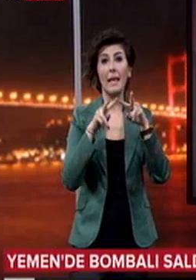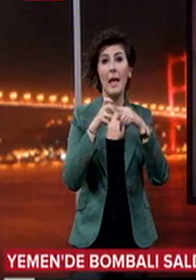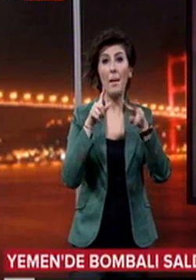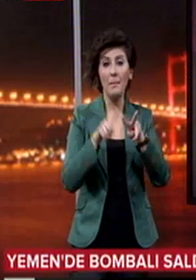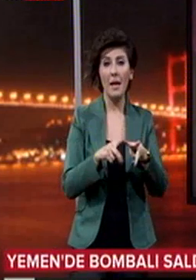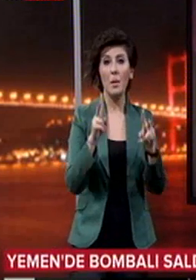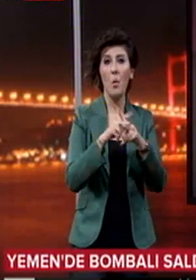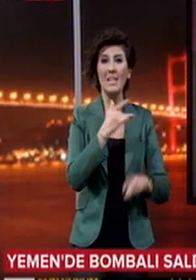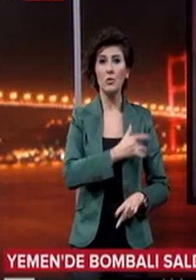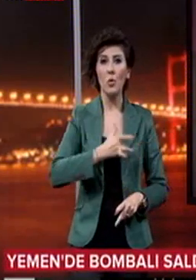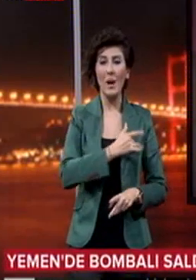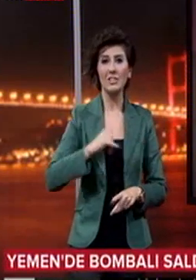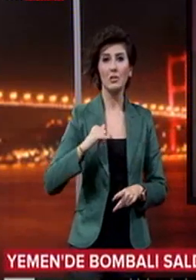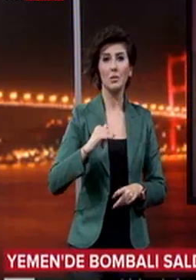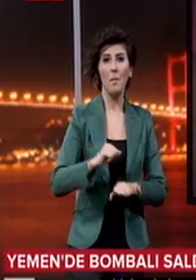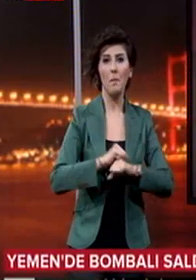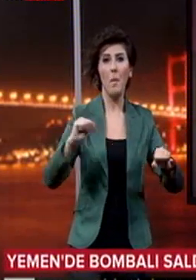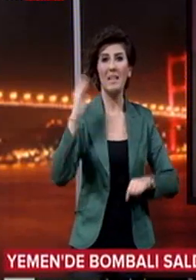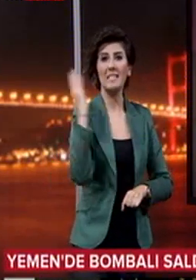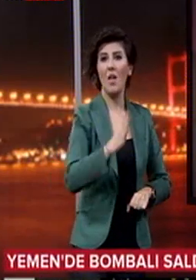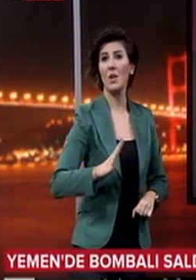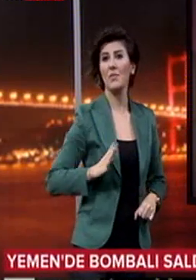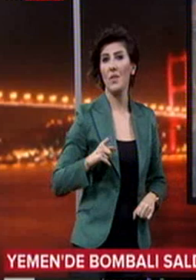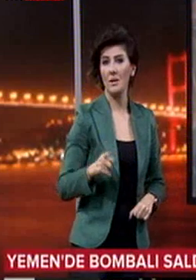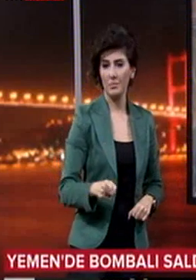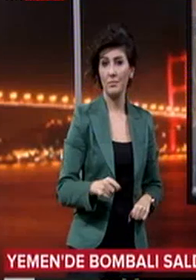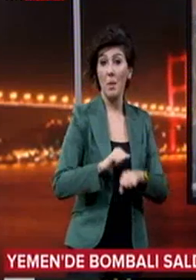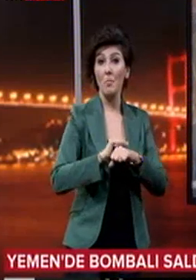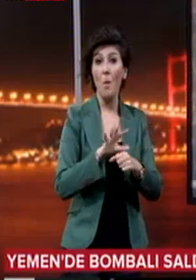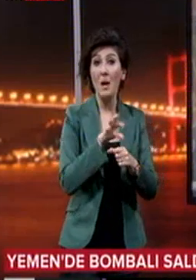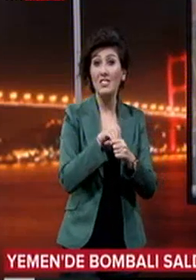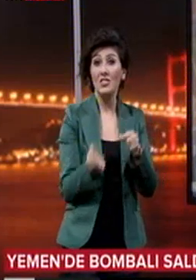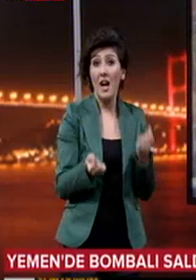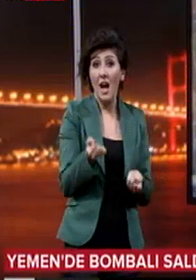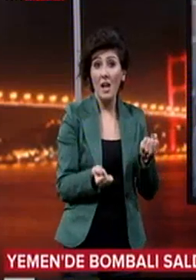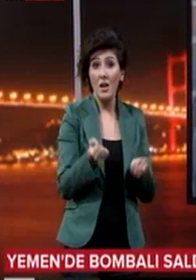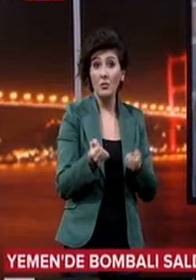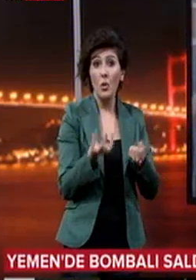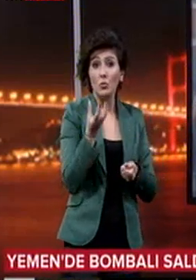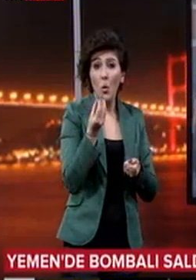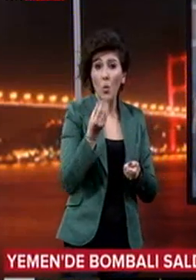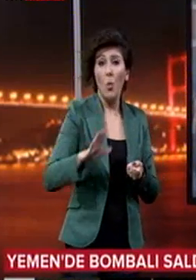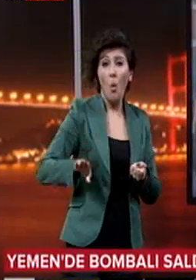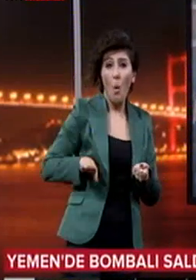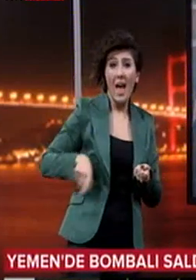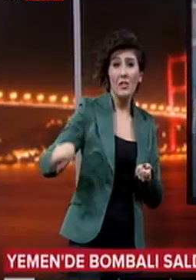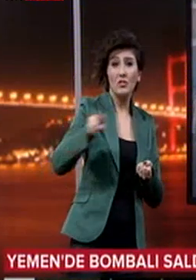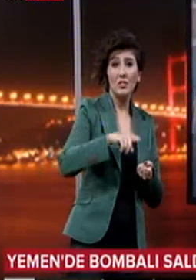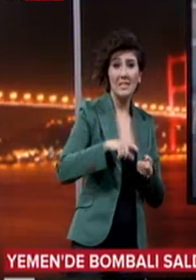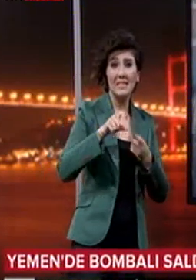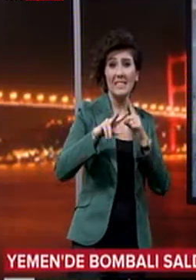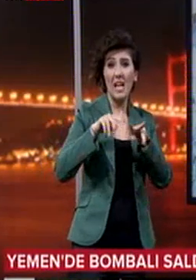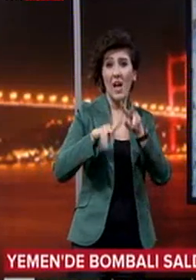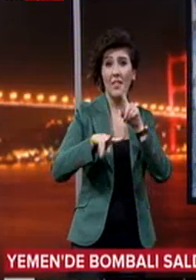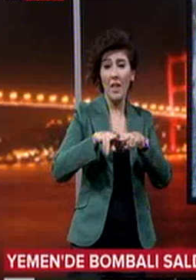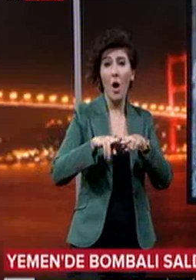Yemen'de polis koleji yakınlarında bombalı saldırı düzenlendi. Bomba yüklü araç çok sayıda öğrencinin Sana